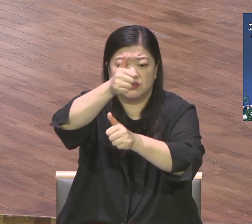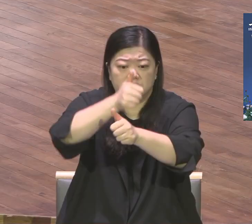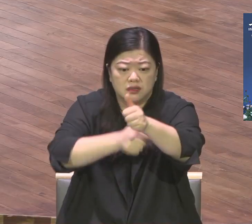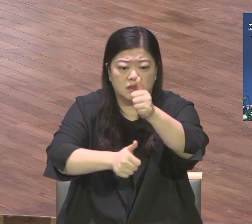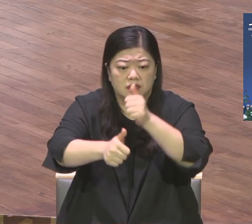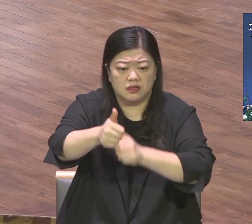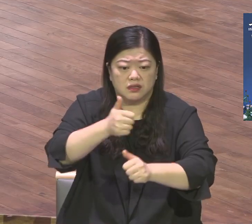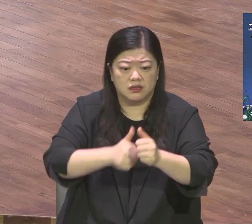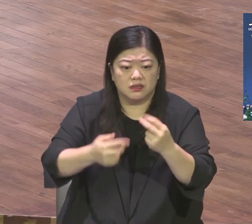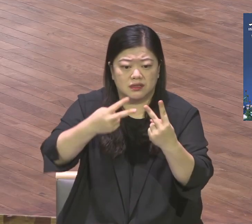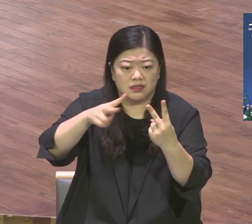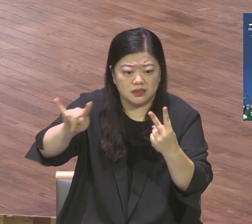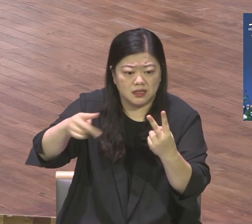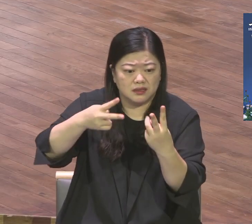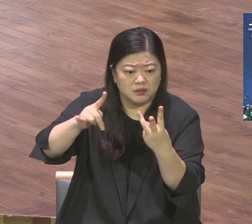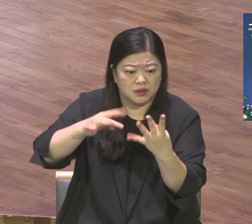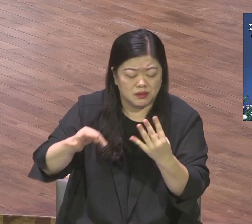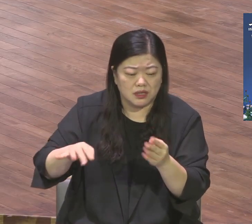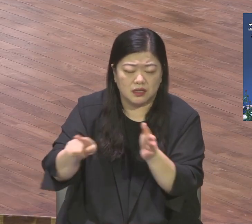영적 침체가 온 것입니다.